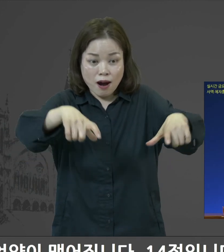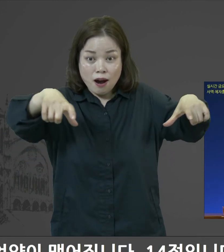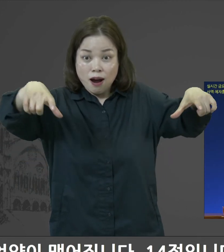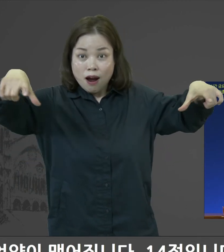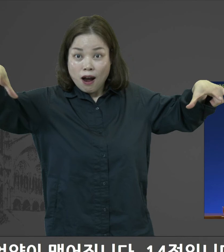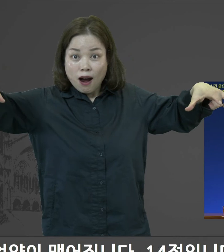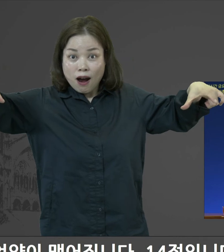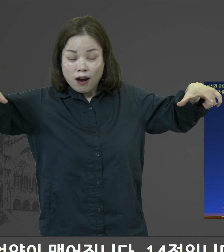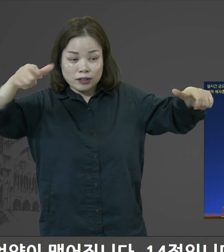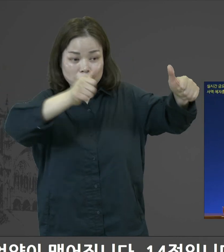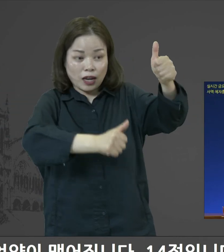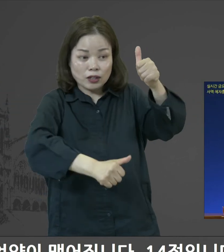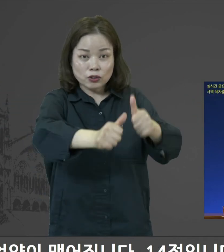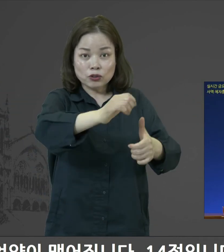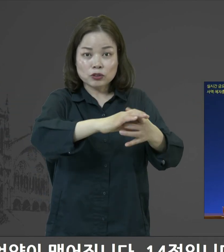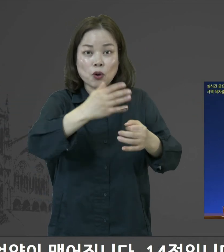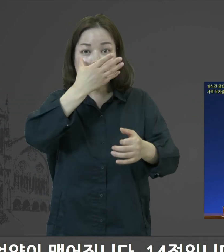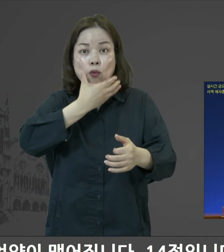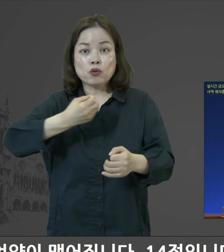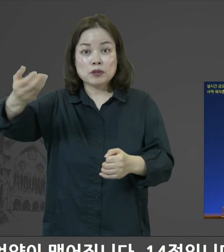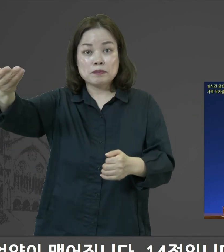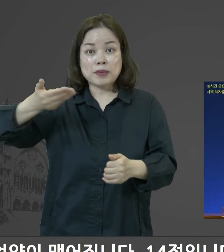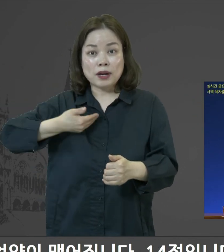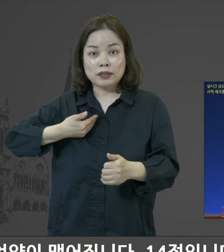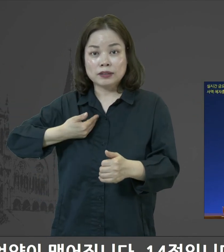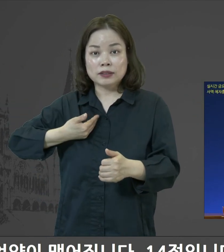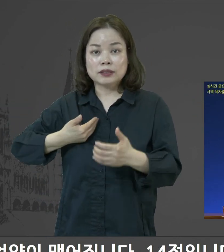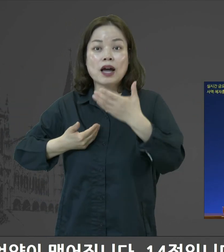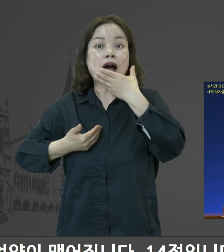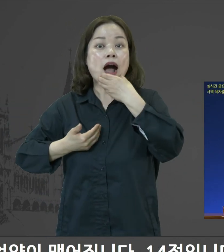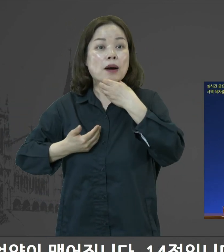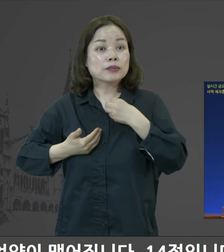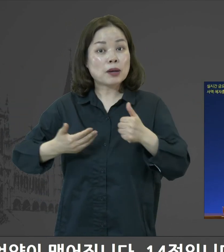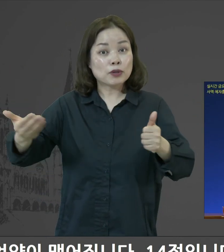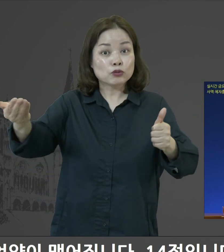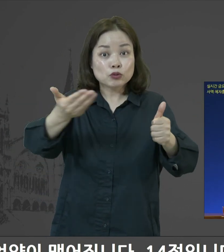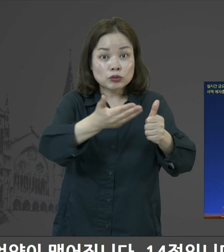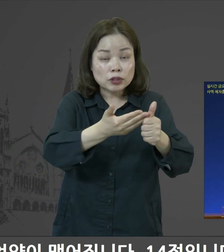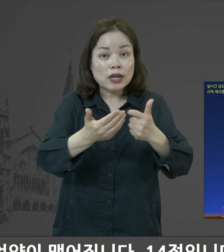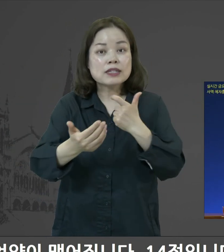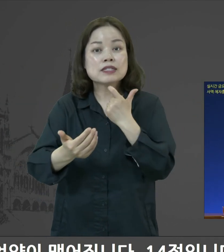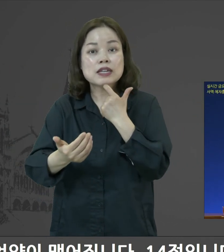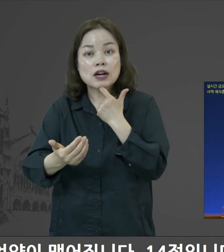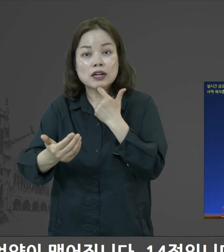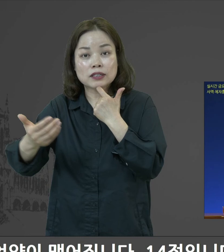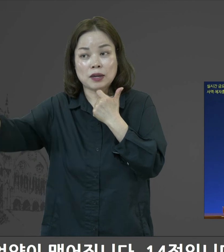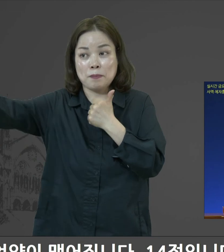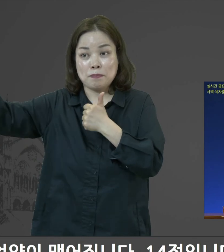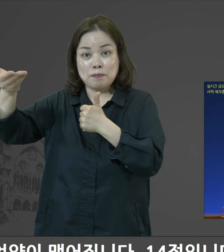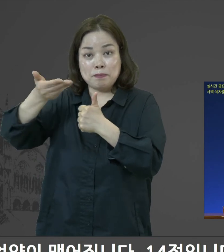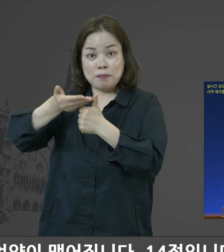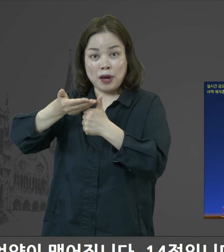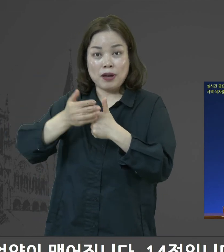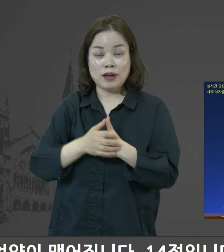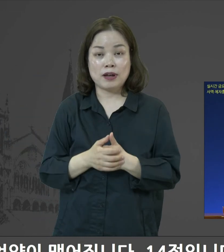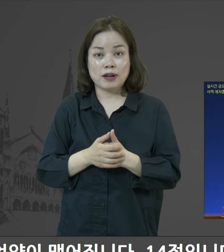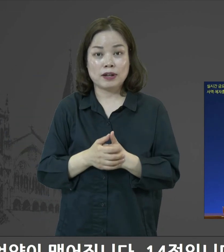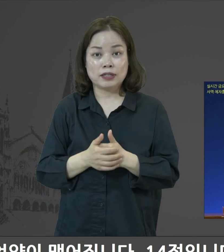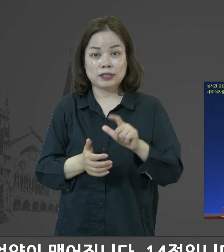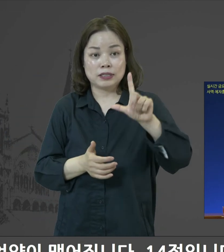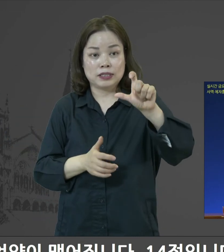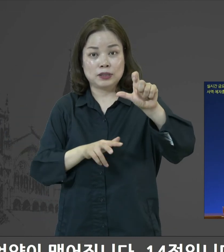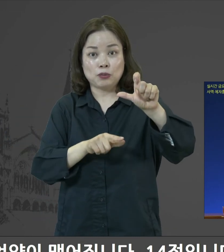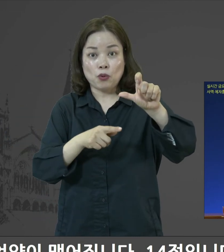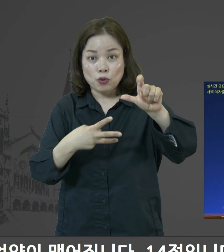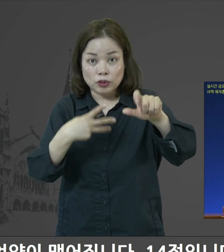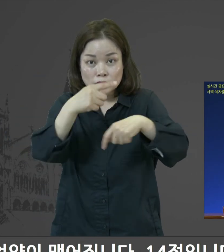너와 내 자손으로 말미암아 복을 받으리라. 아브라함에게 준 복이에요. 이거 야곱에게 이제 전수가 되는 겁니다. 15절 같이